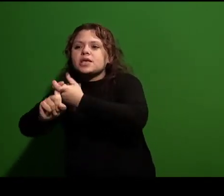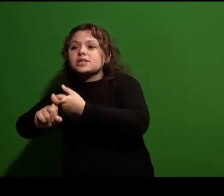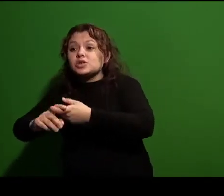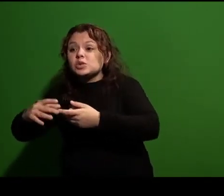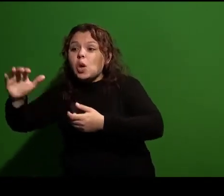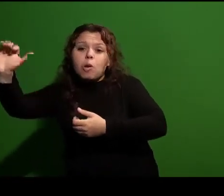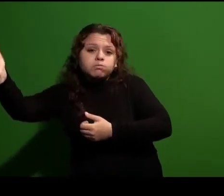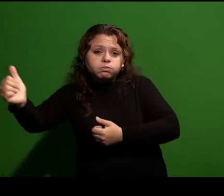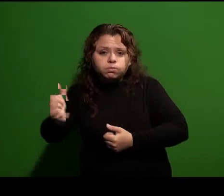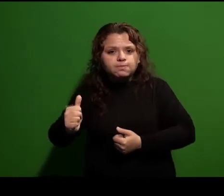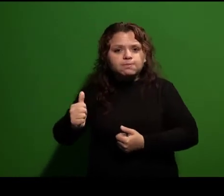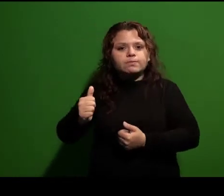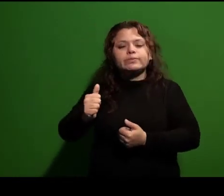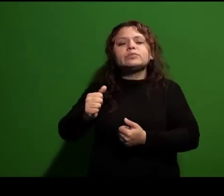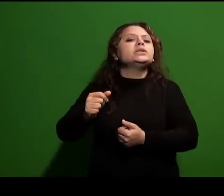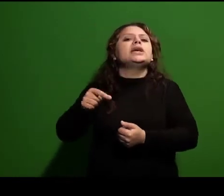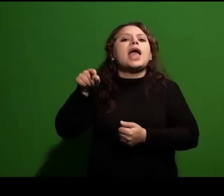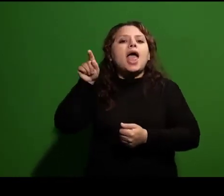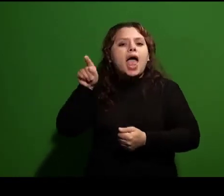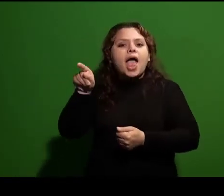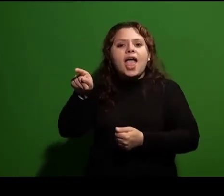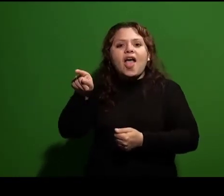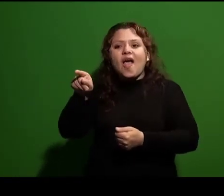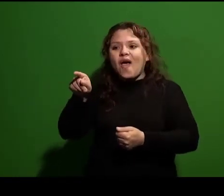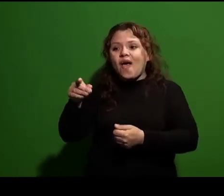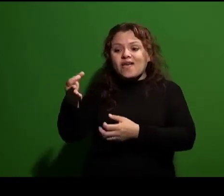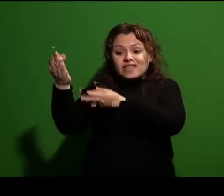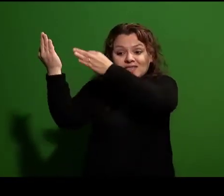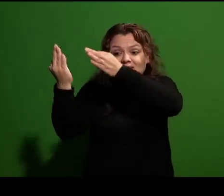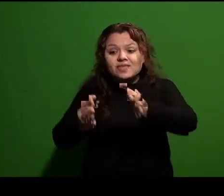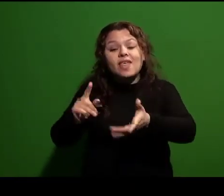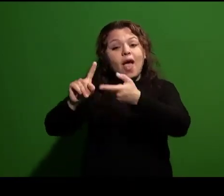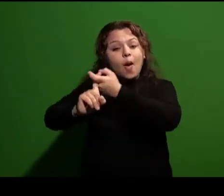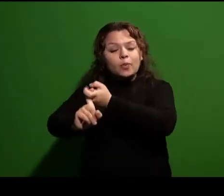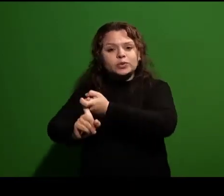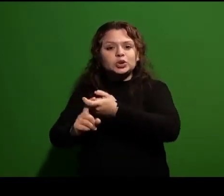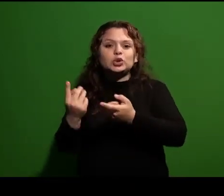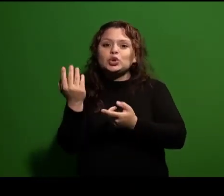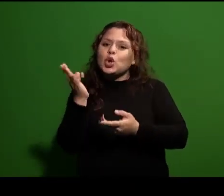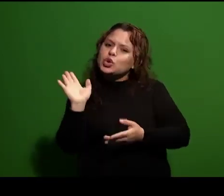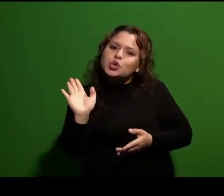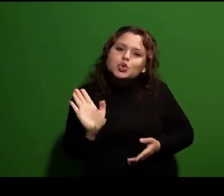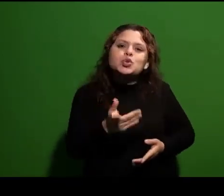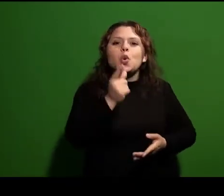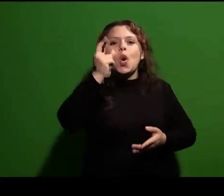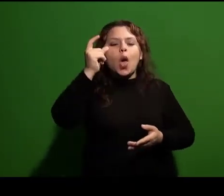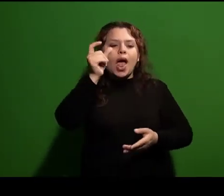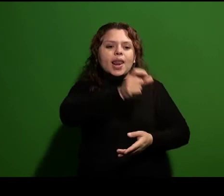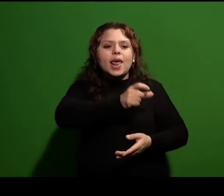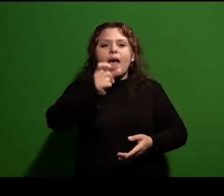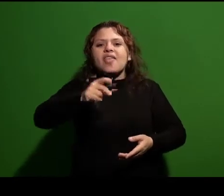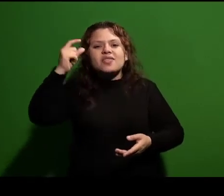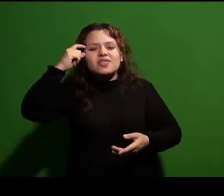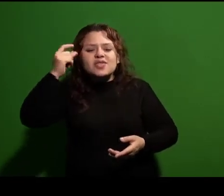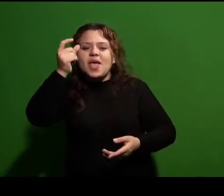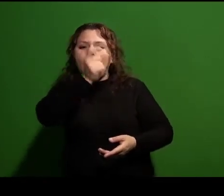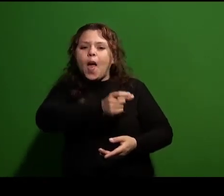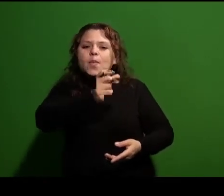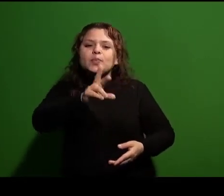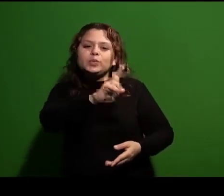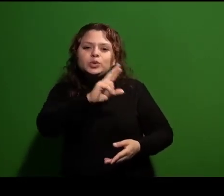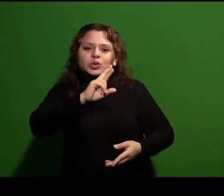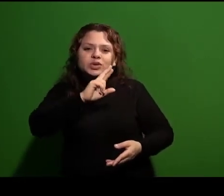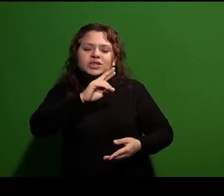clamor: He aquí el esposo viene, salid a recibirle. Entonces todas aquellas vírgenes se levantaron y aderezaron